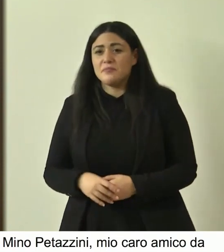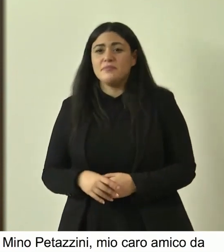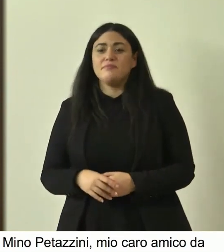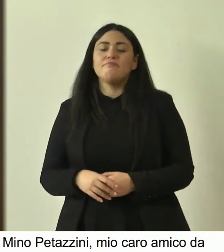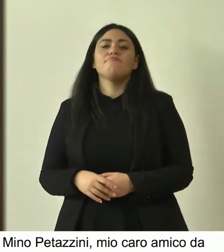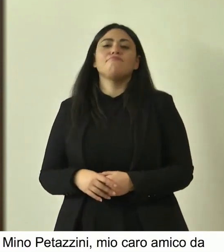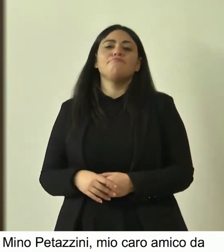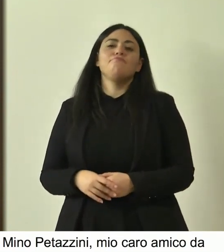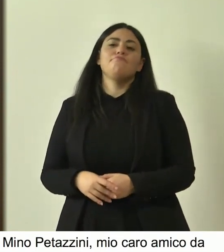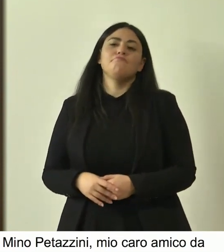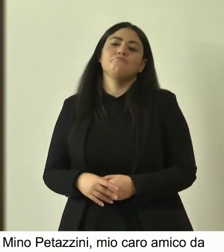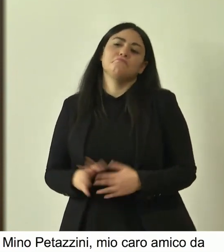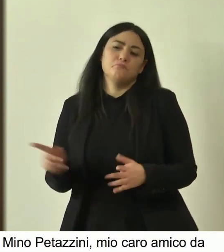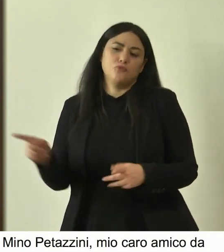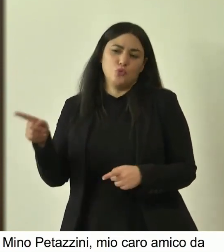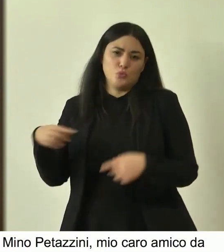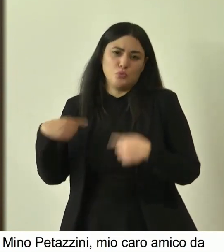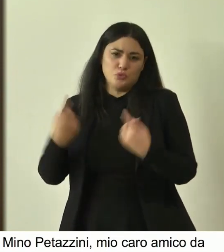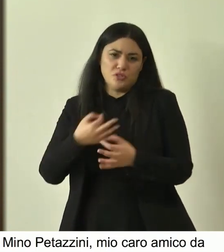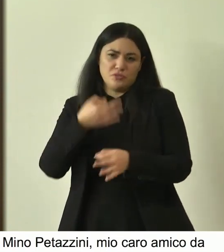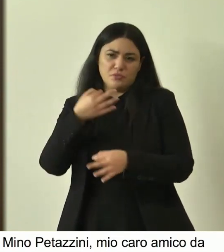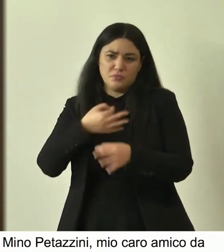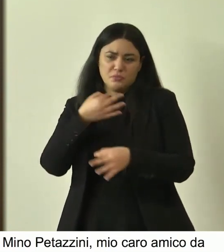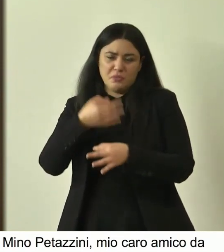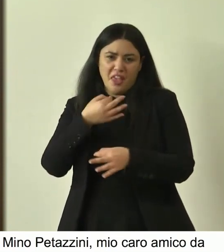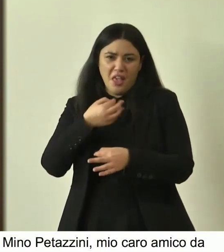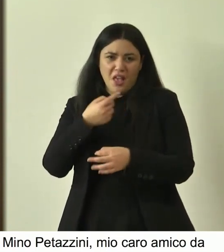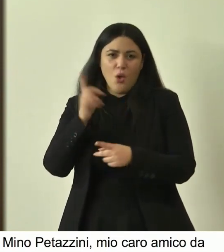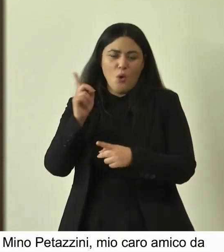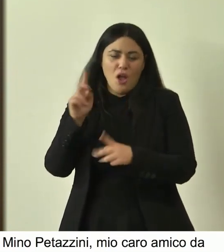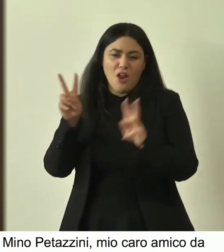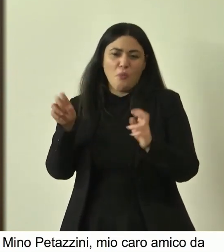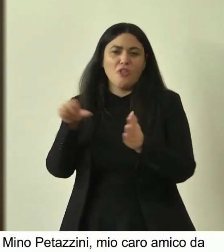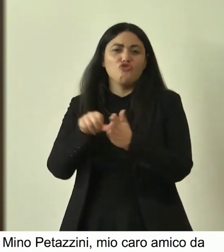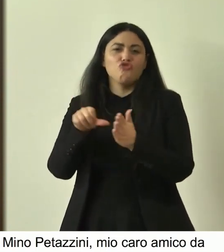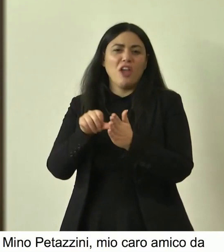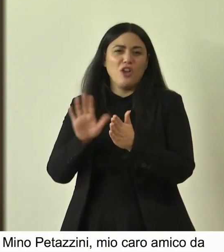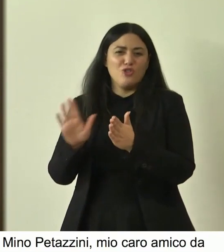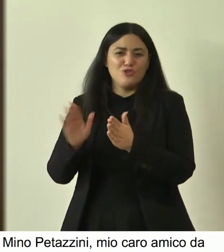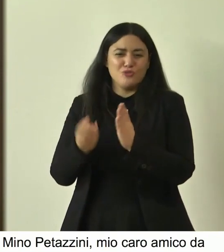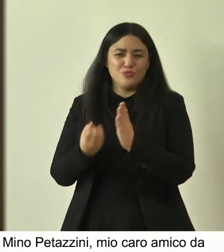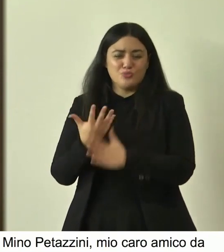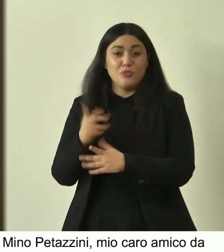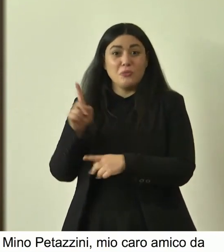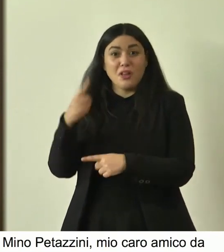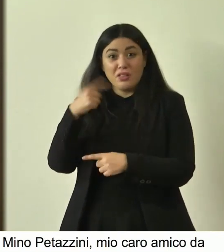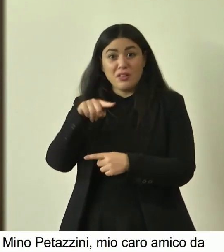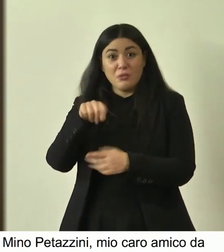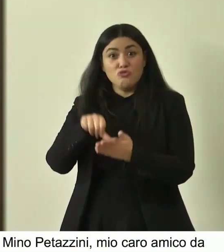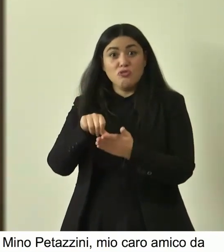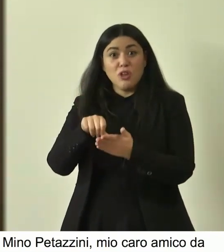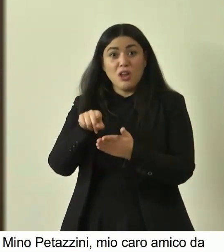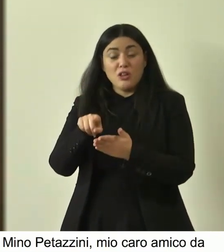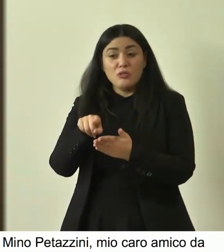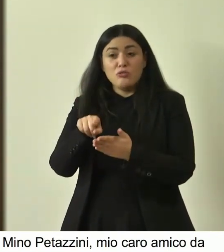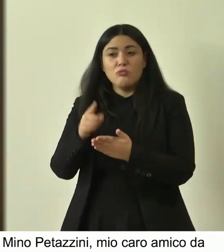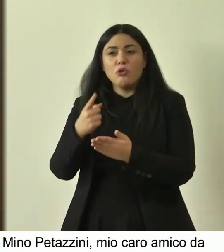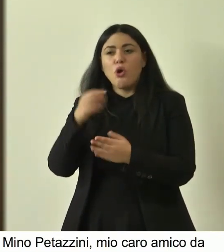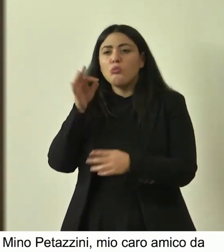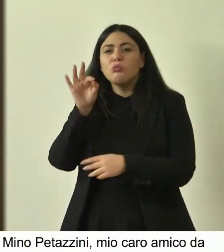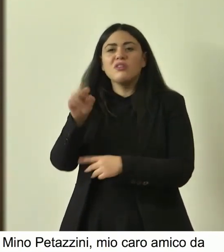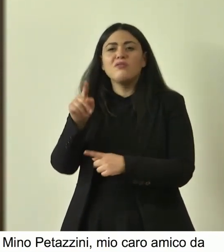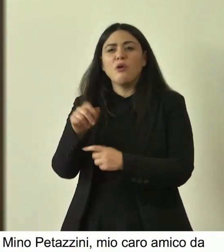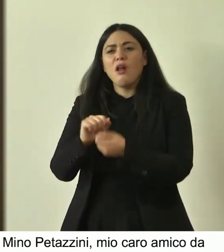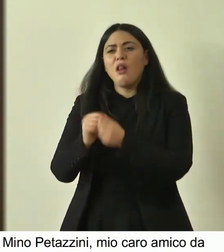questo centro, di cui poi Mino vi dirà qualcosa, è proprio combatte da tanti anni